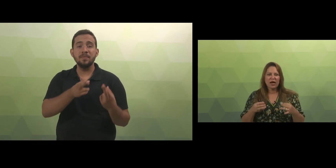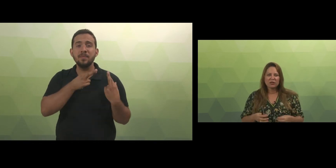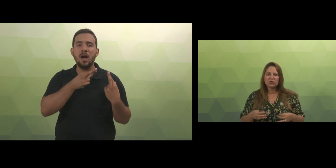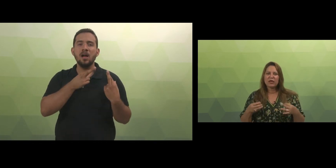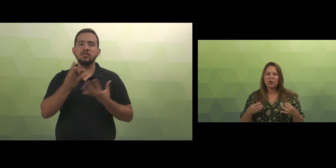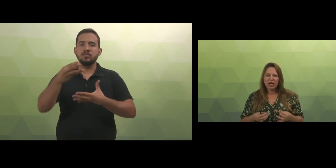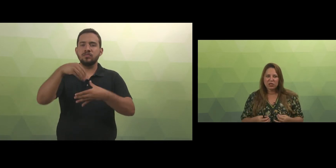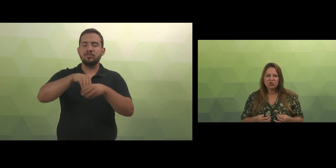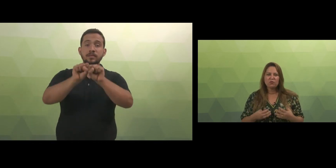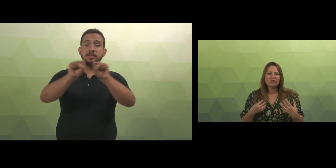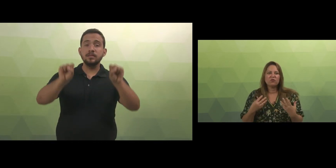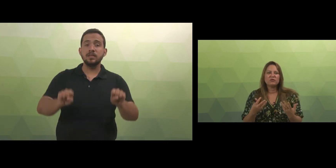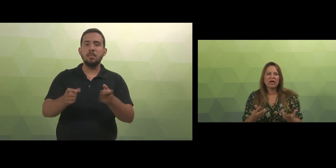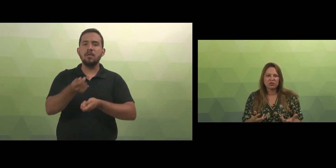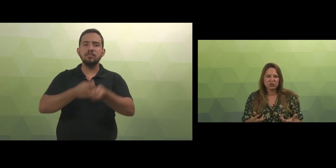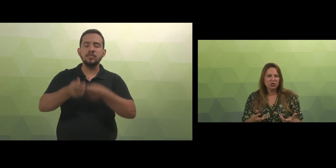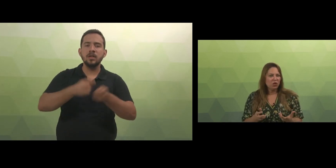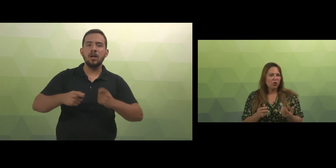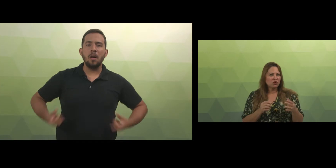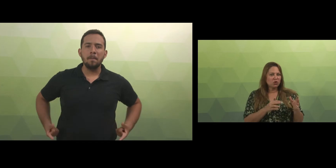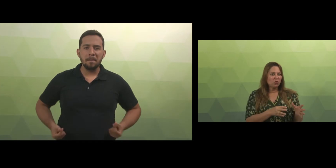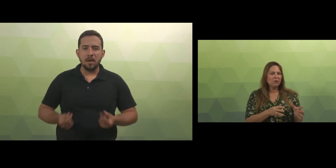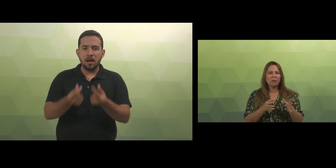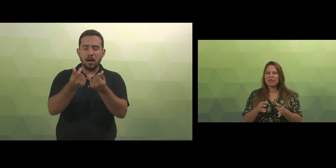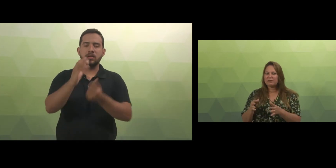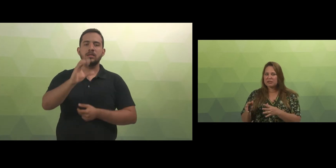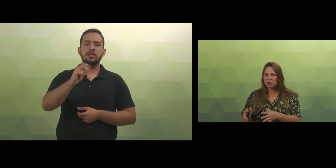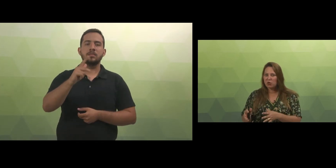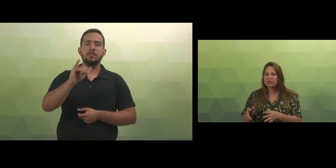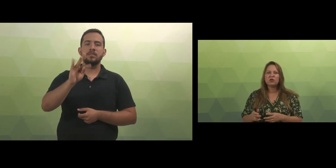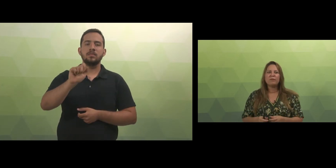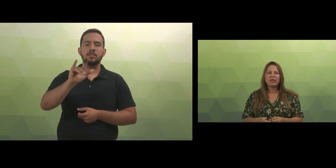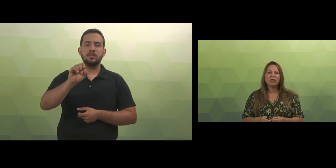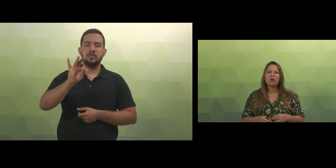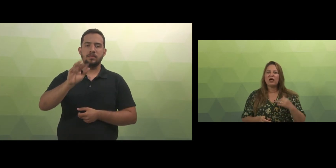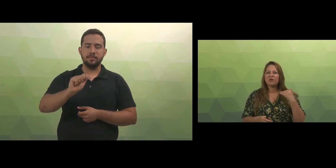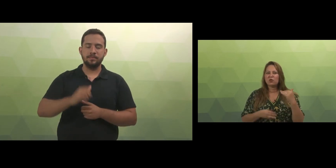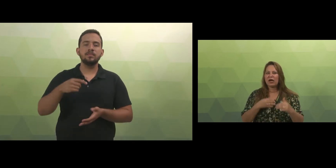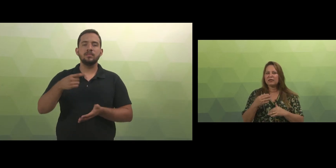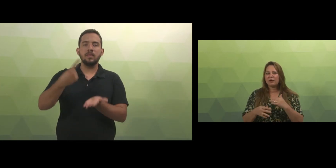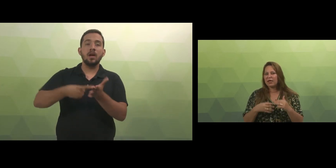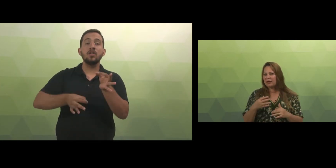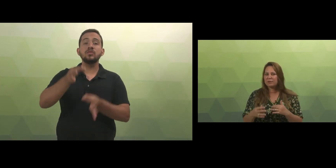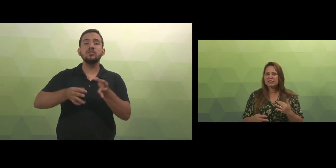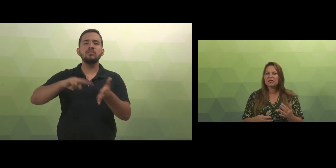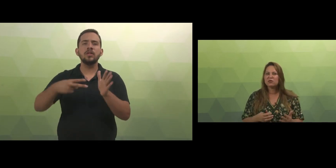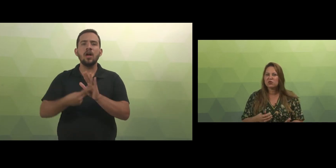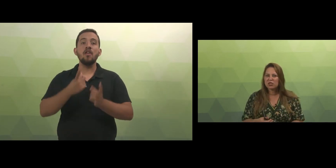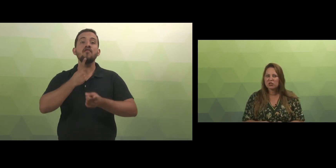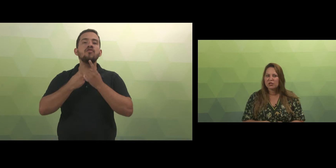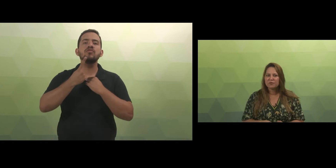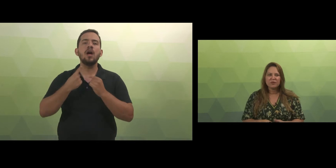todo ato decorrente de uma vontade, onde uma ou mais pessoas se obrigam a efetuar determinada